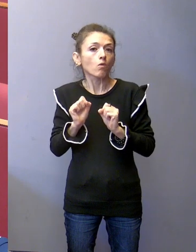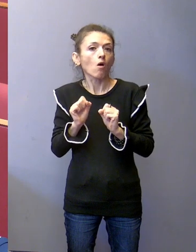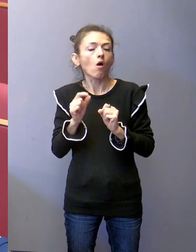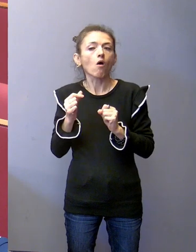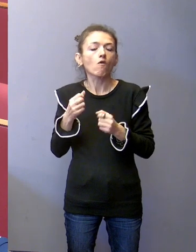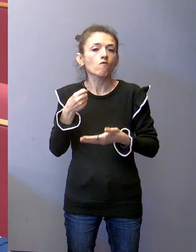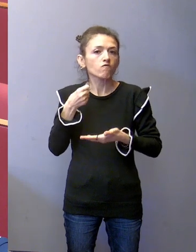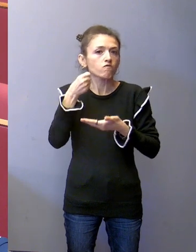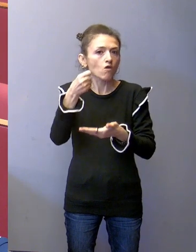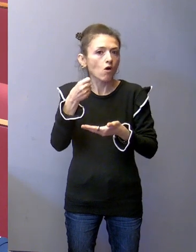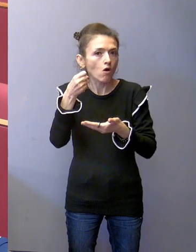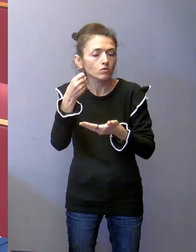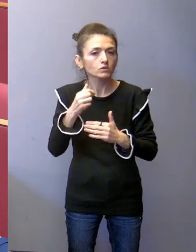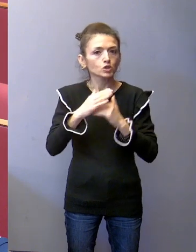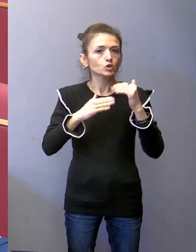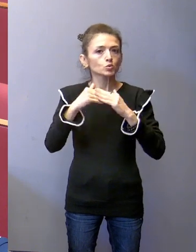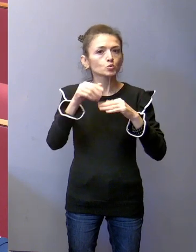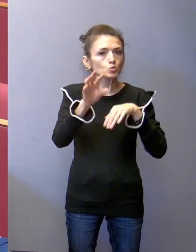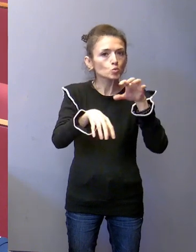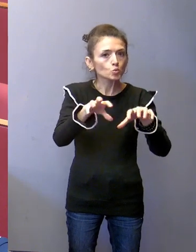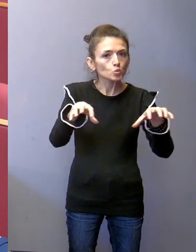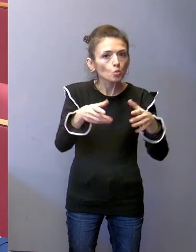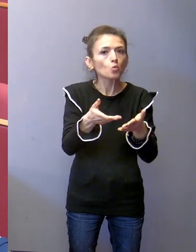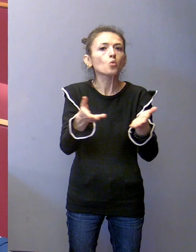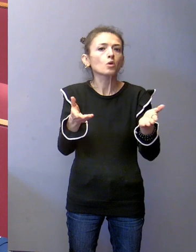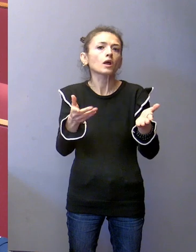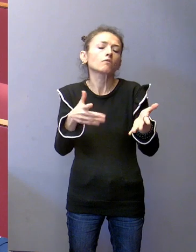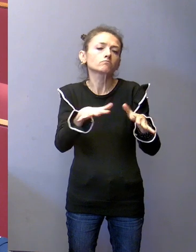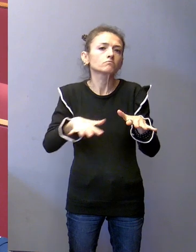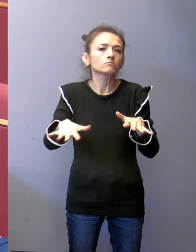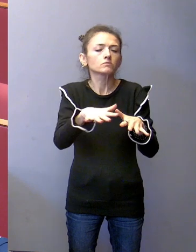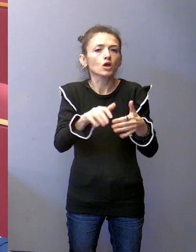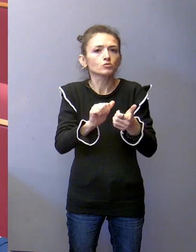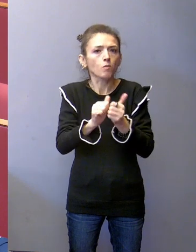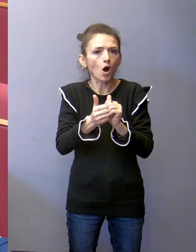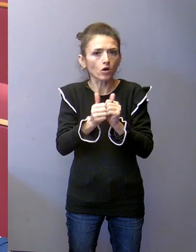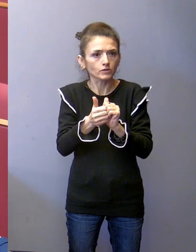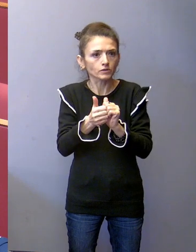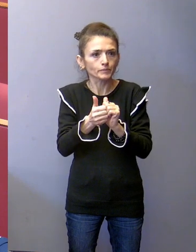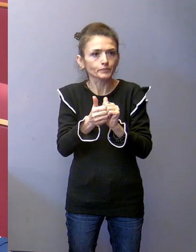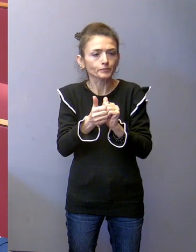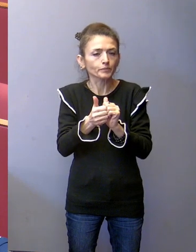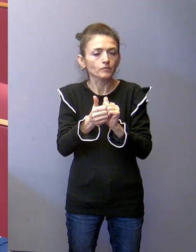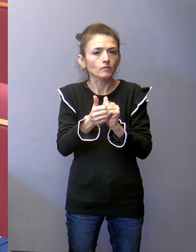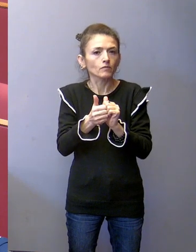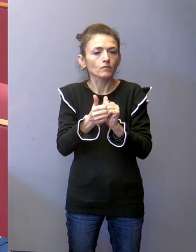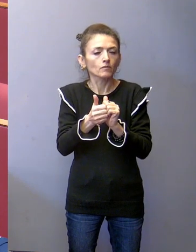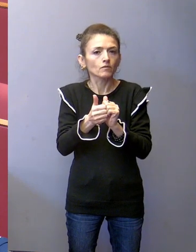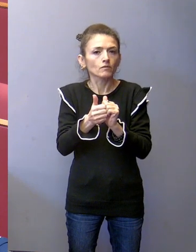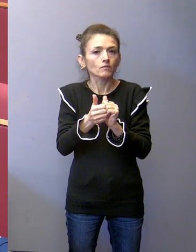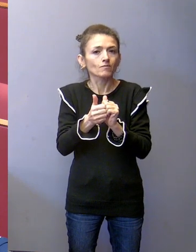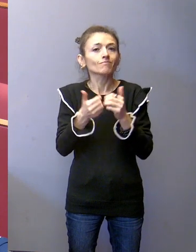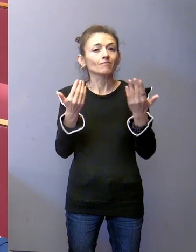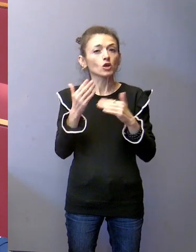fondi e delle strutture per dell'ambito sportivo Resta da vedere ovviamente il fatto che